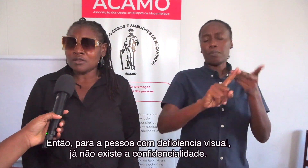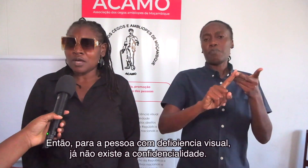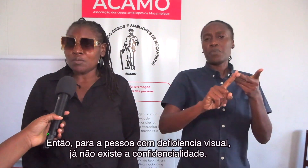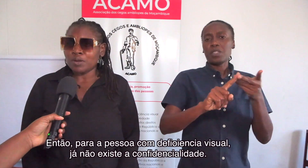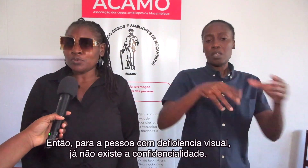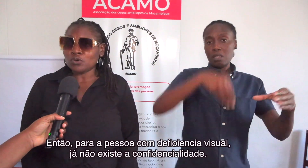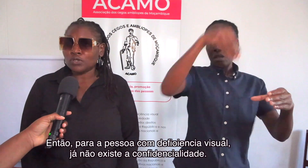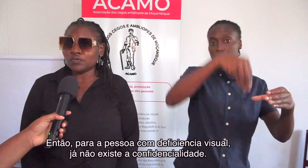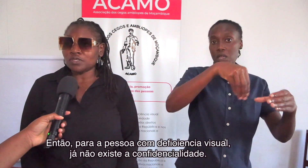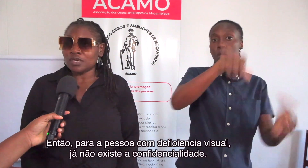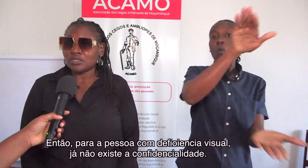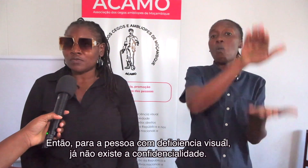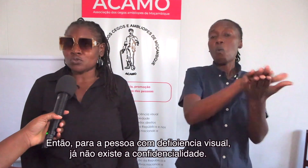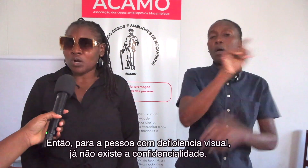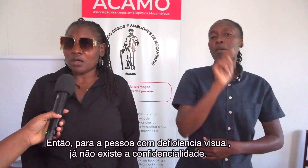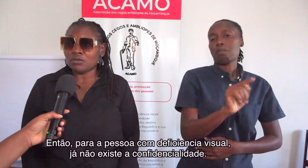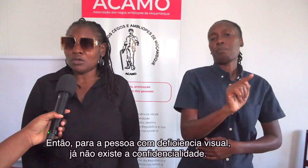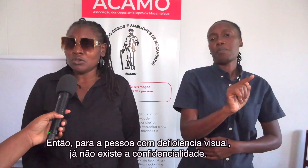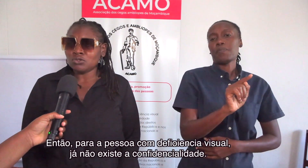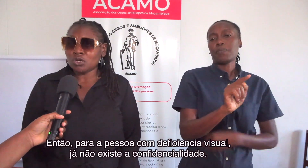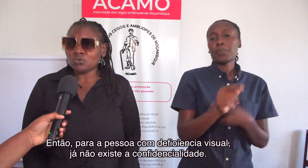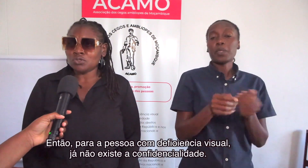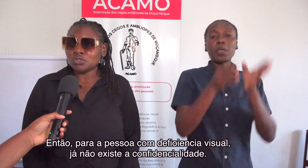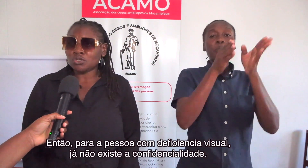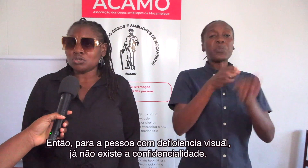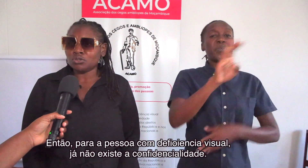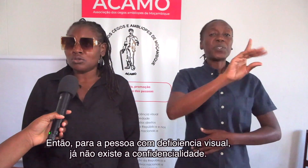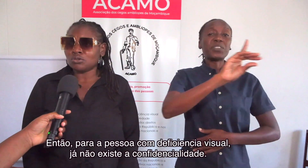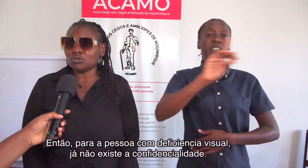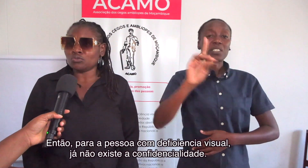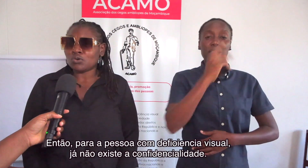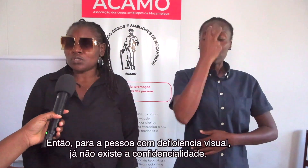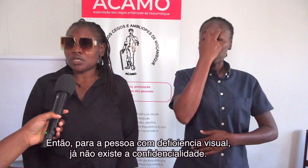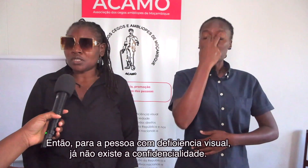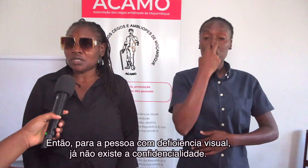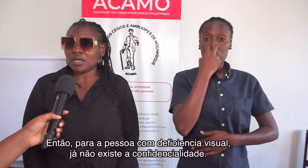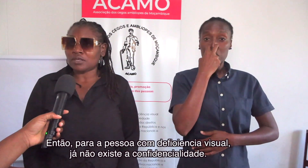Então, para a pessoa com deficiência visual, já não existe nenhuma coisa que é secreta.